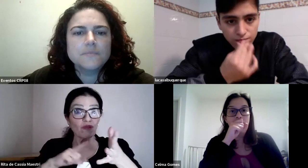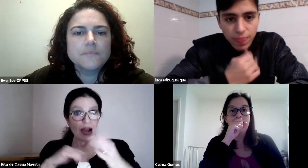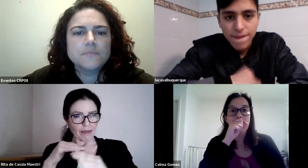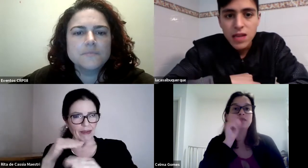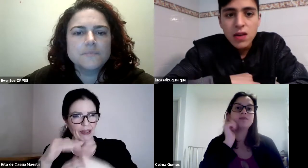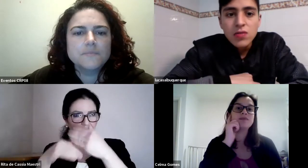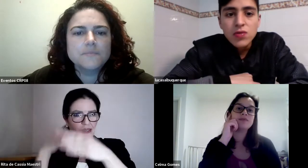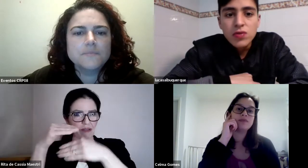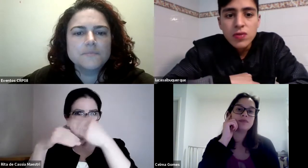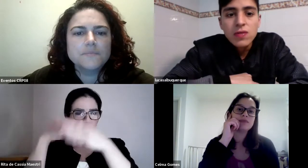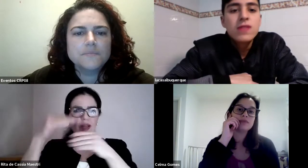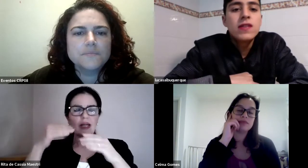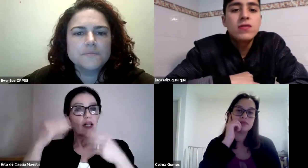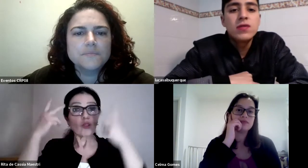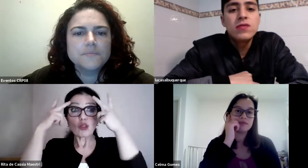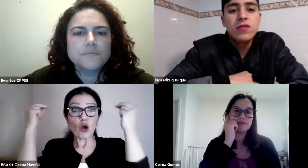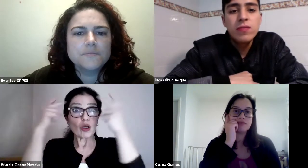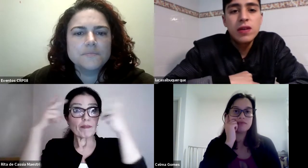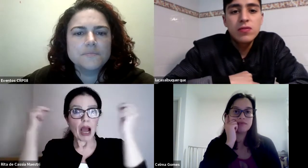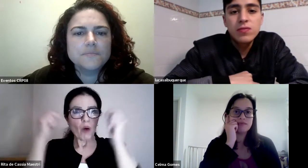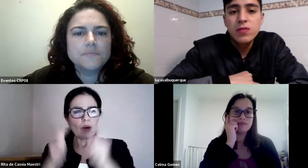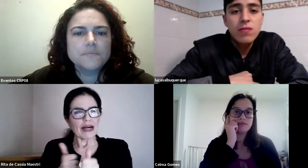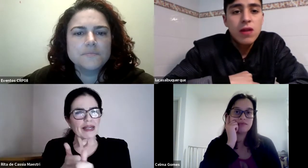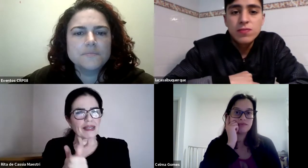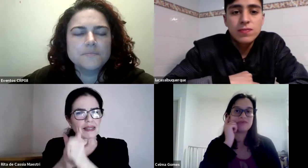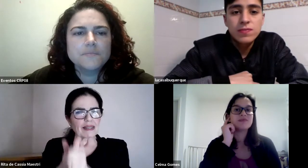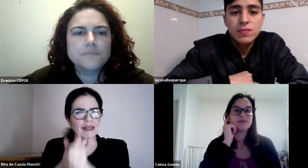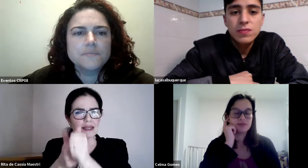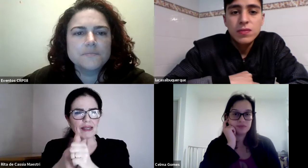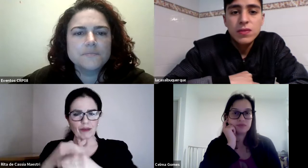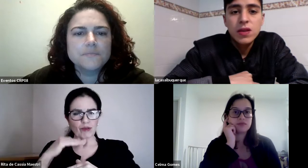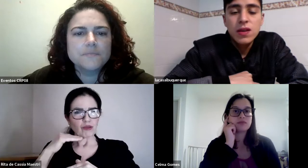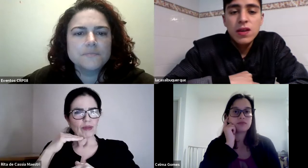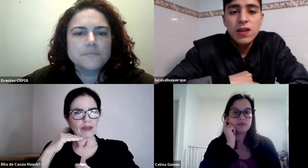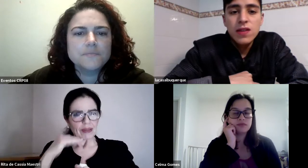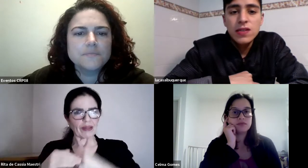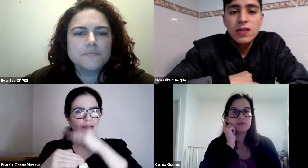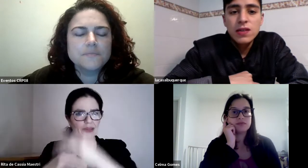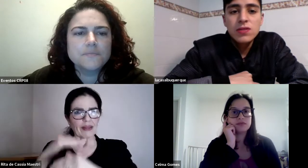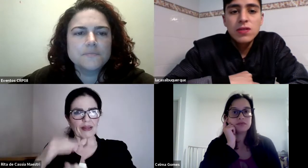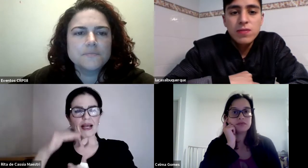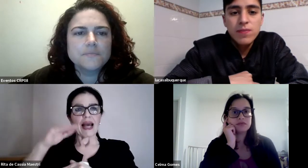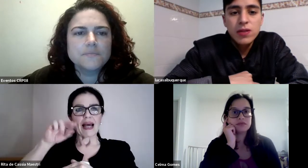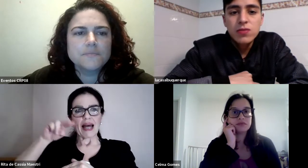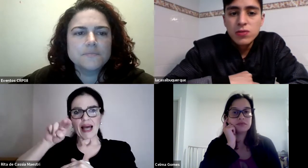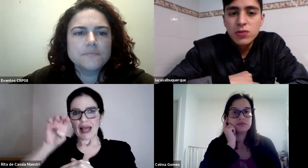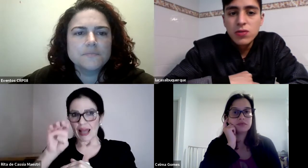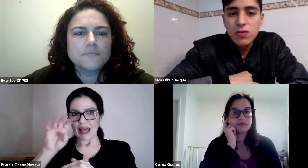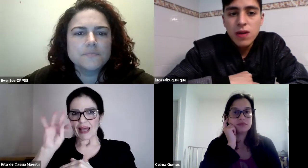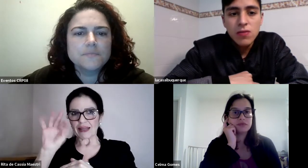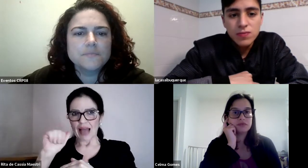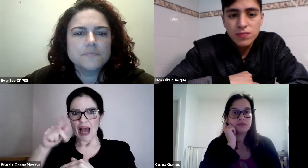Libras. O surdo, ele vai ter um desenvolvimento normal. Ele vai seguir o seu